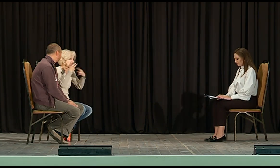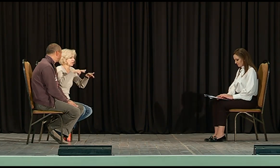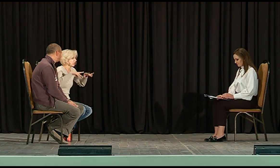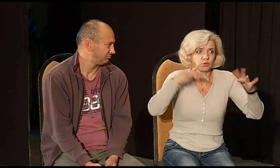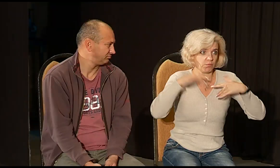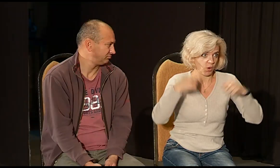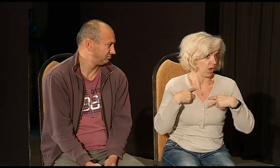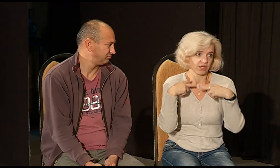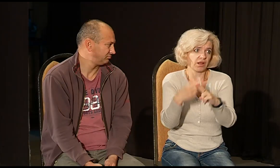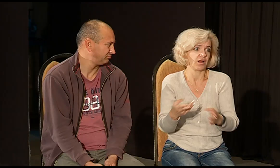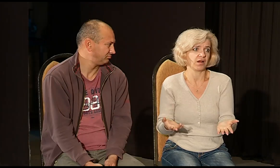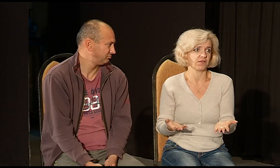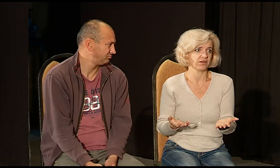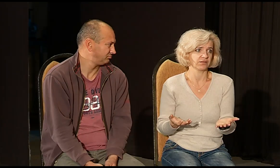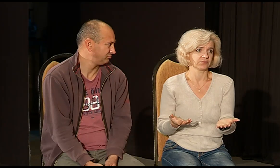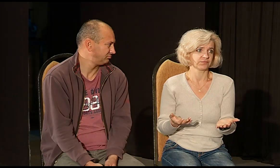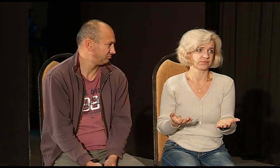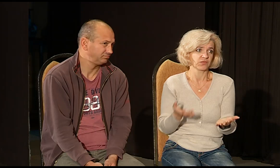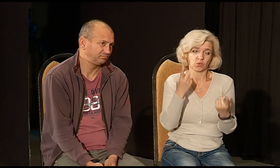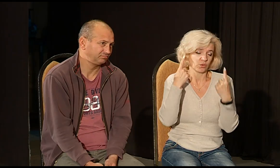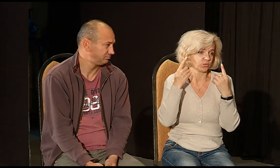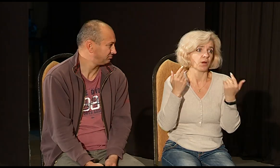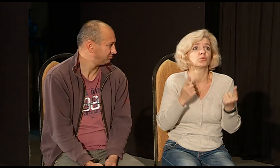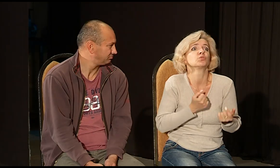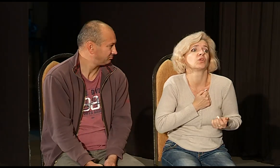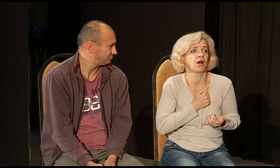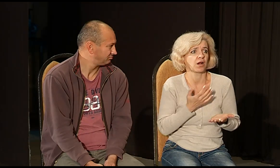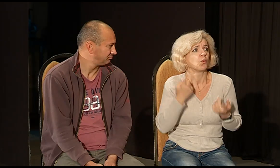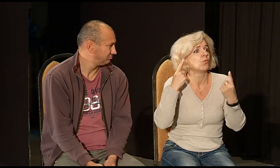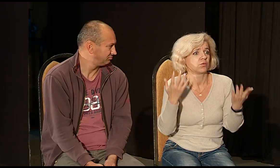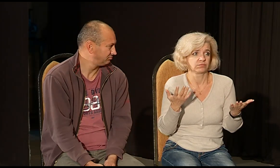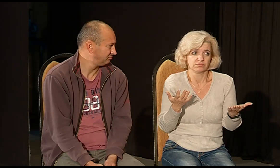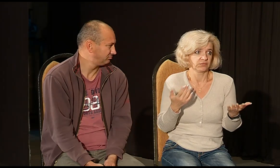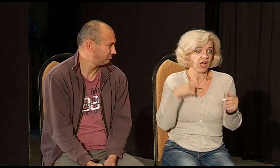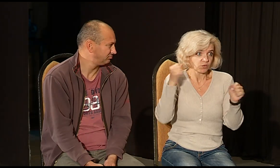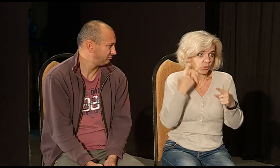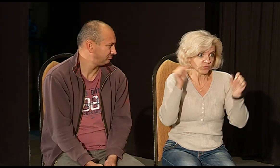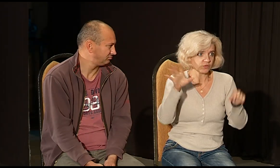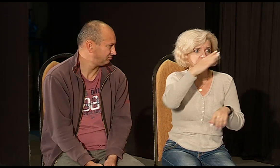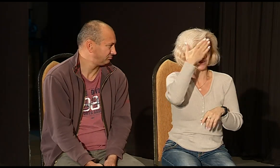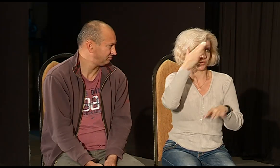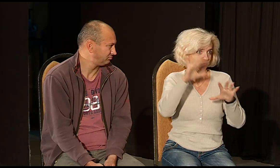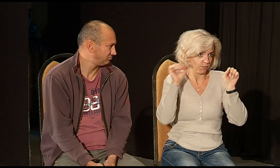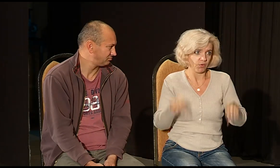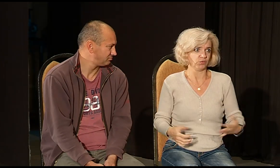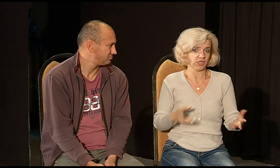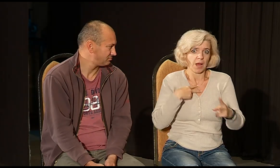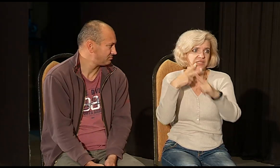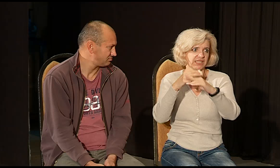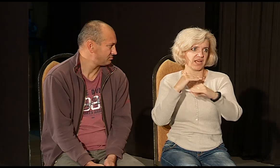dar suntem la fel. Eu pot dansa ca și dânsă, eu pot cânta ca și dânsă. Deci trebuie să le fie milă de mine. Eu am fix